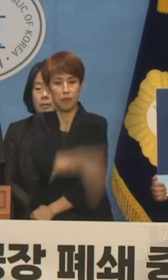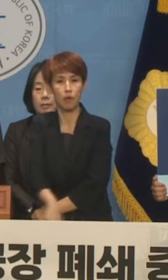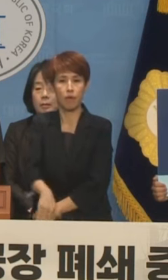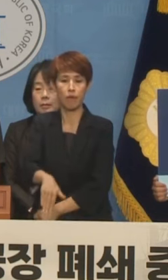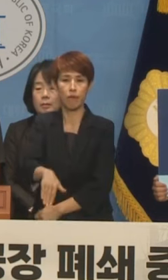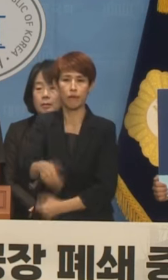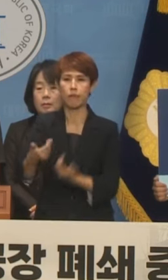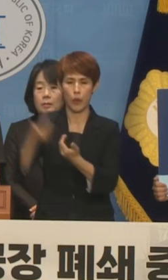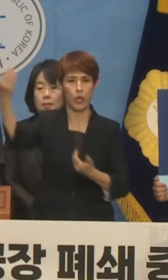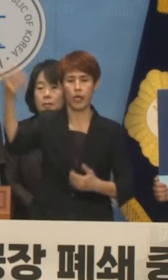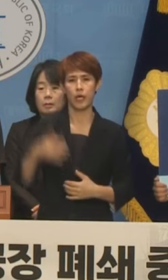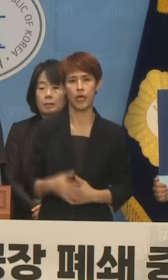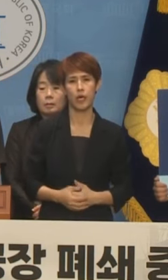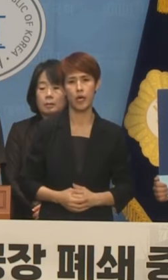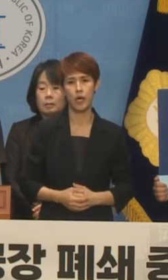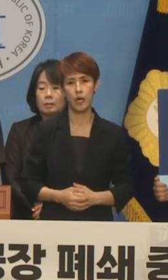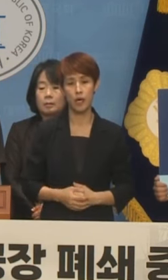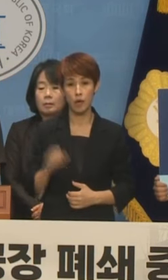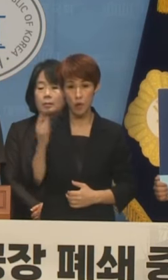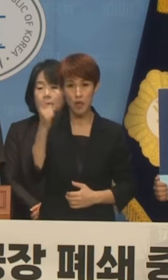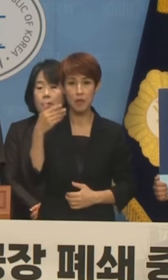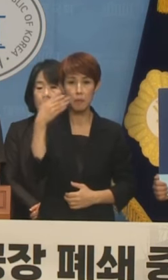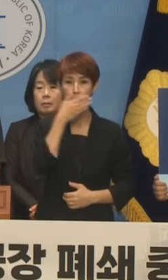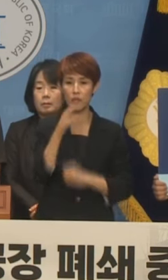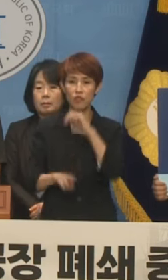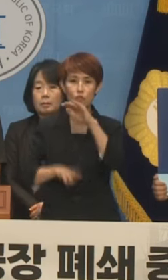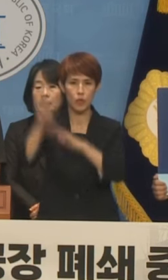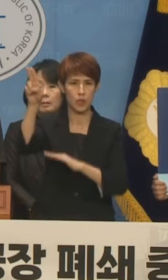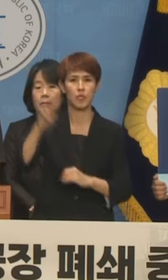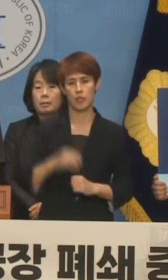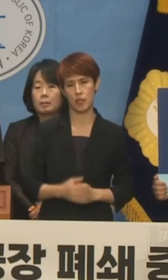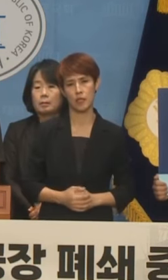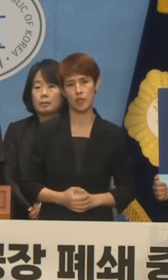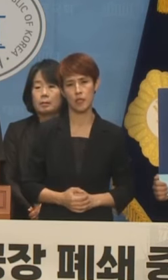않습니다. 그래서 먹튀라는 소리까지 듣습니다.